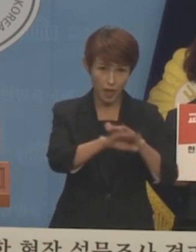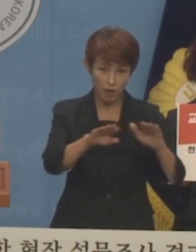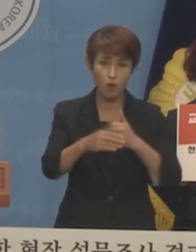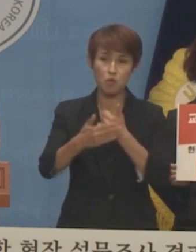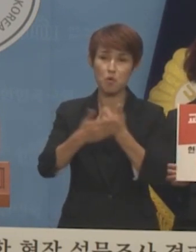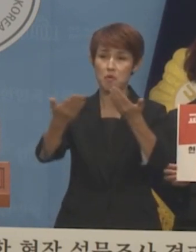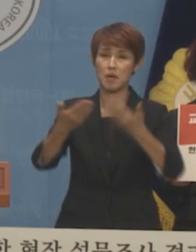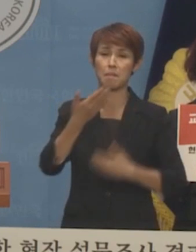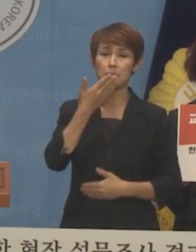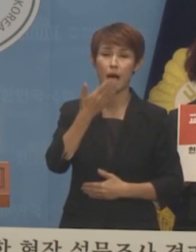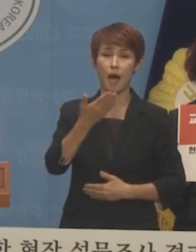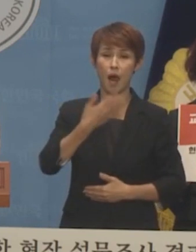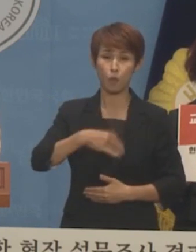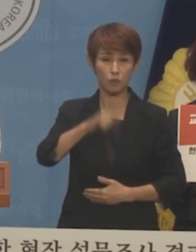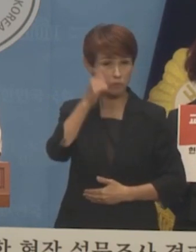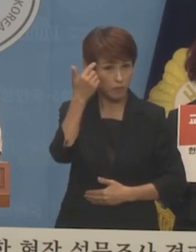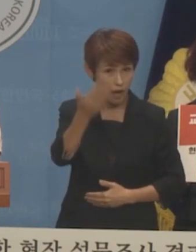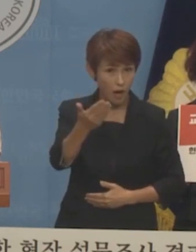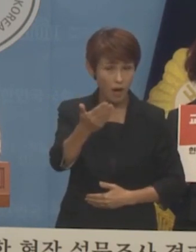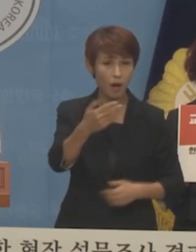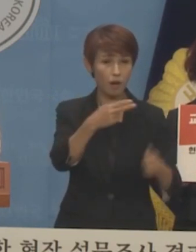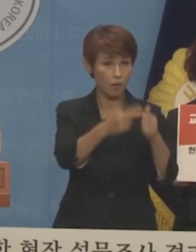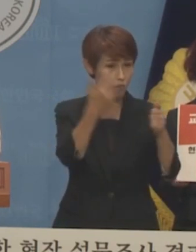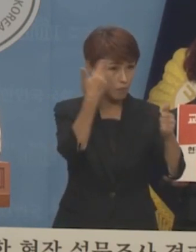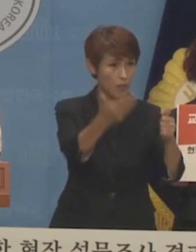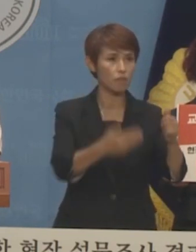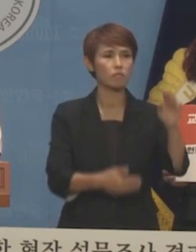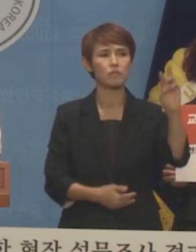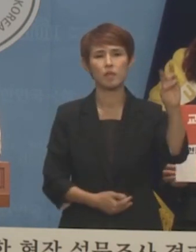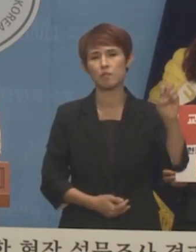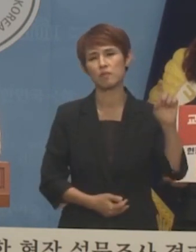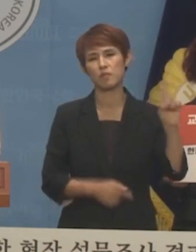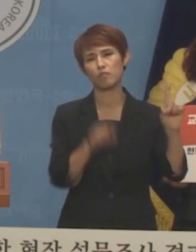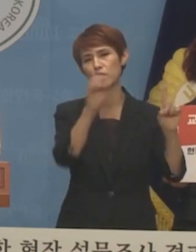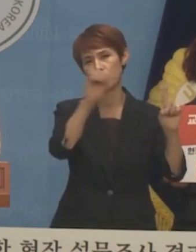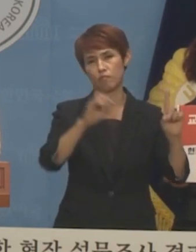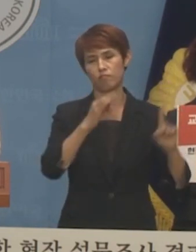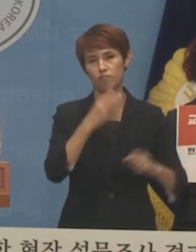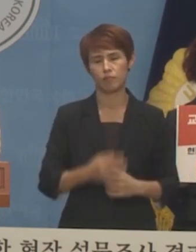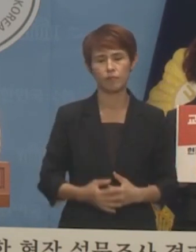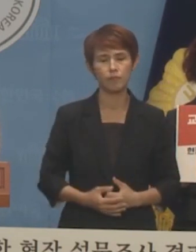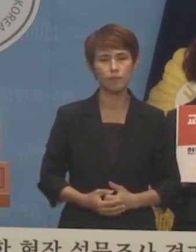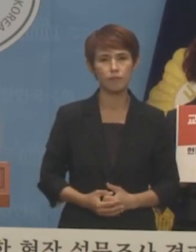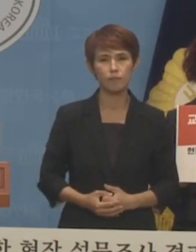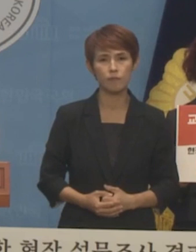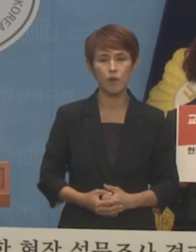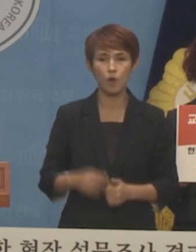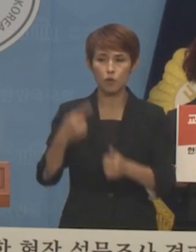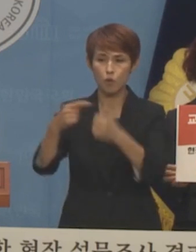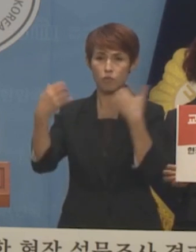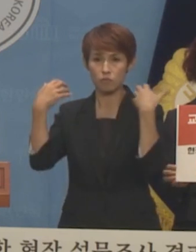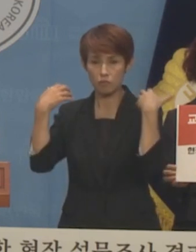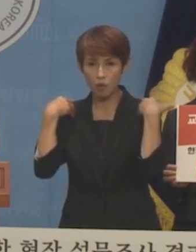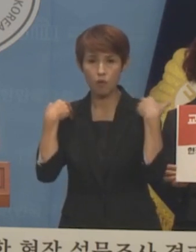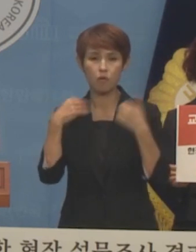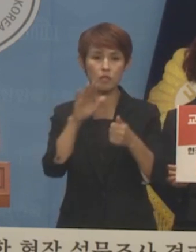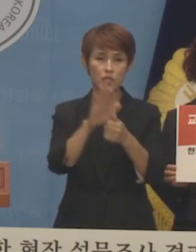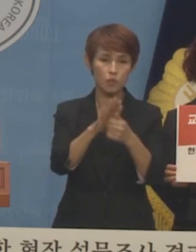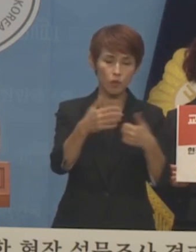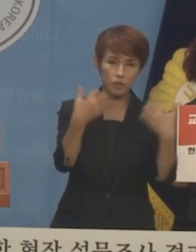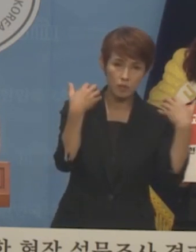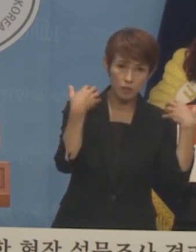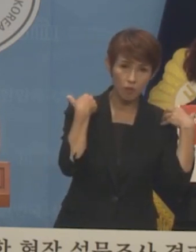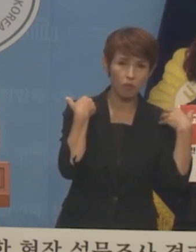수 있다는 것을 알고 있는 교사는 31.2%에 그쳤습니다. 교육청과 교육지원청